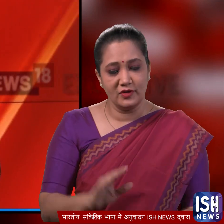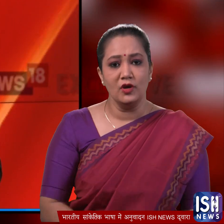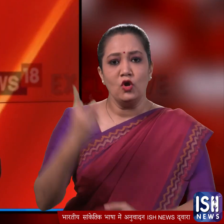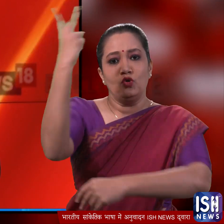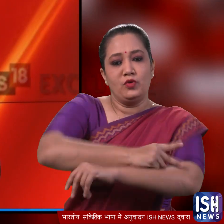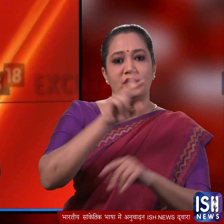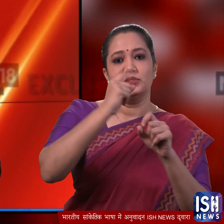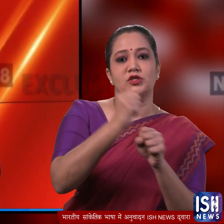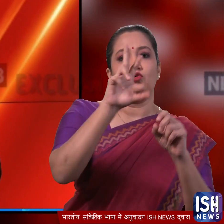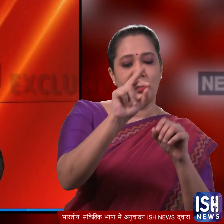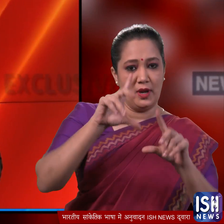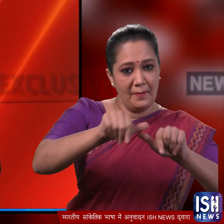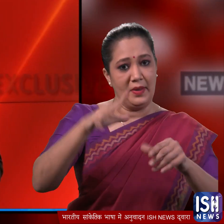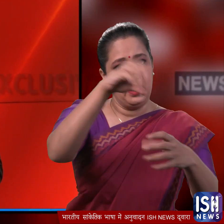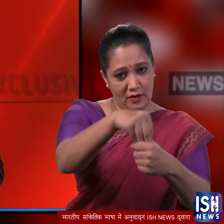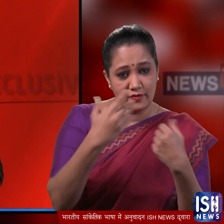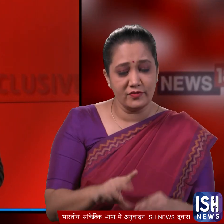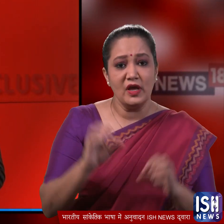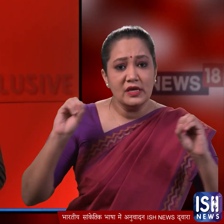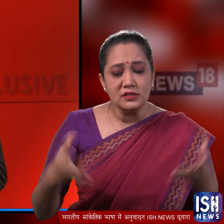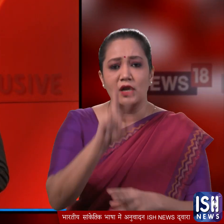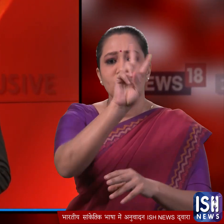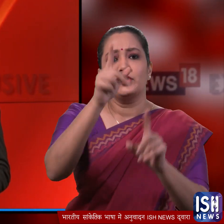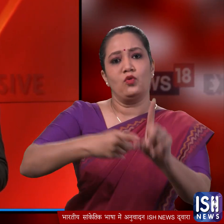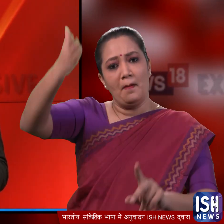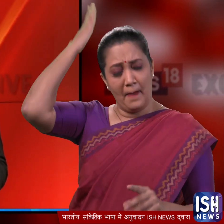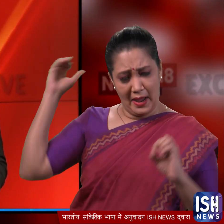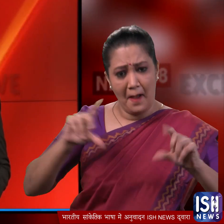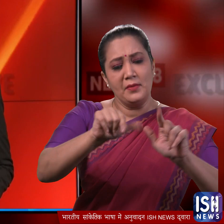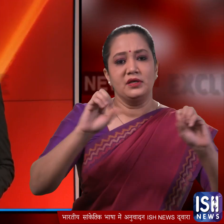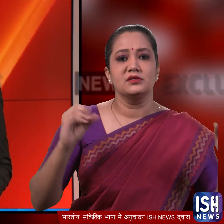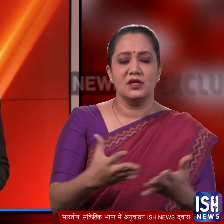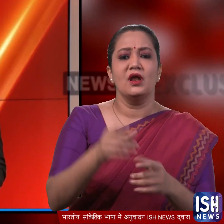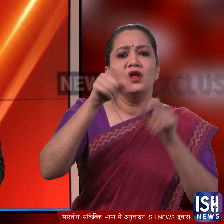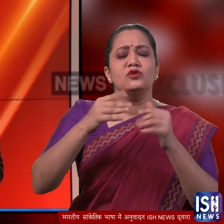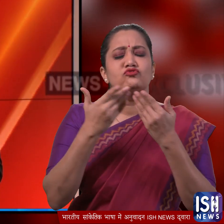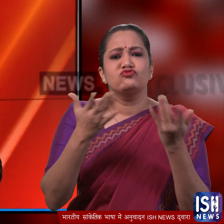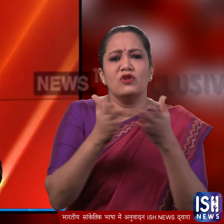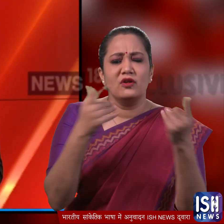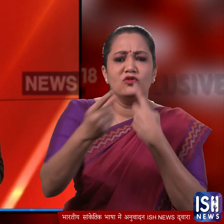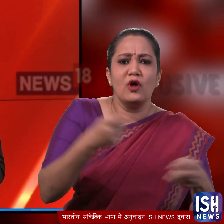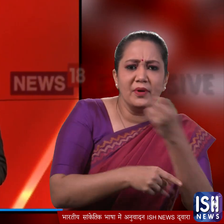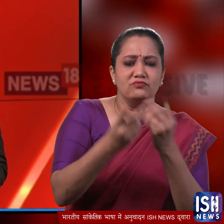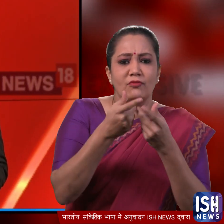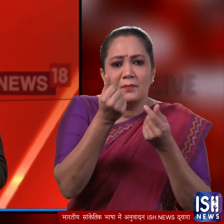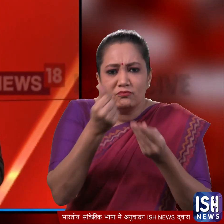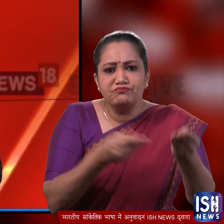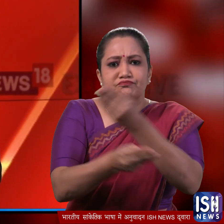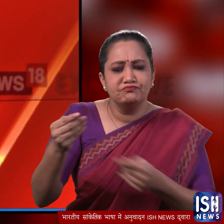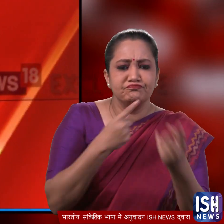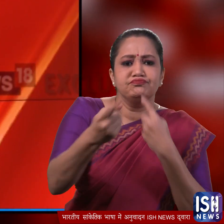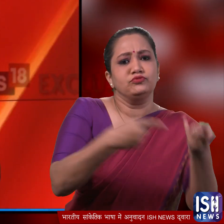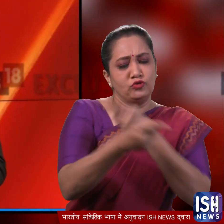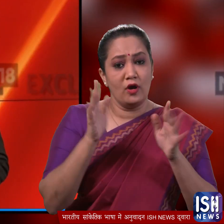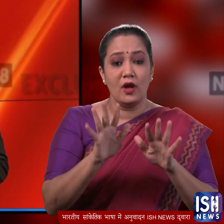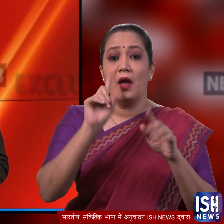जहां वो 2 दिन तक G20 शिखर सम्मेलन में हिस्सा लेंगे, जिसकी शुरुआत 22 साल पहले हुई थी, जिसमें आमतौर पर सदस्य देशों के आर्थिक और